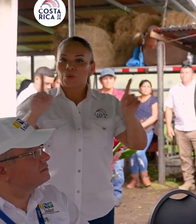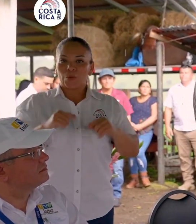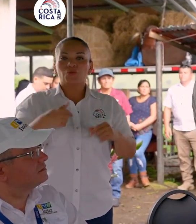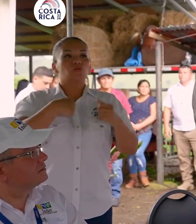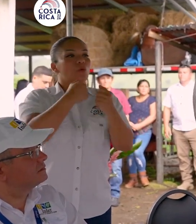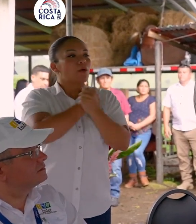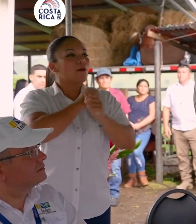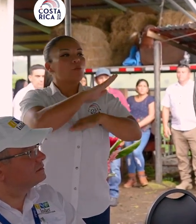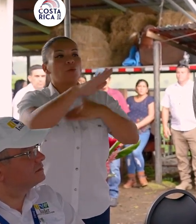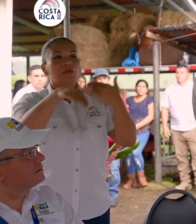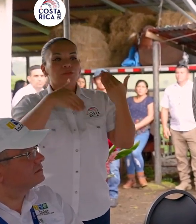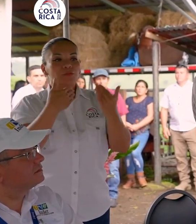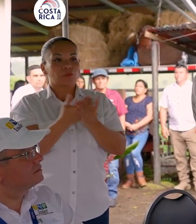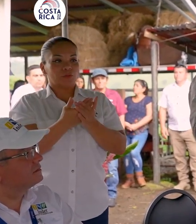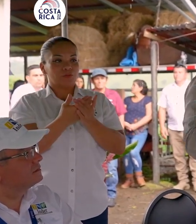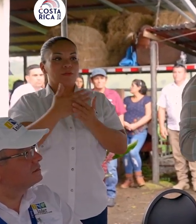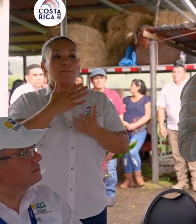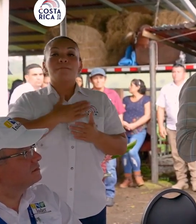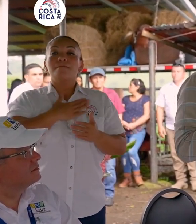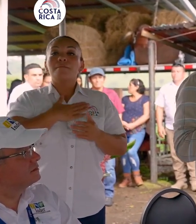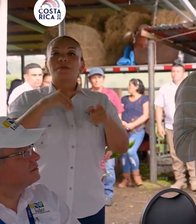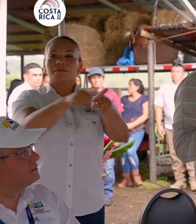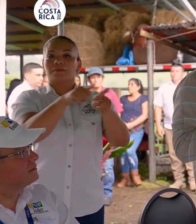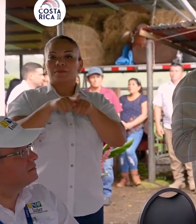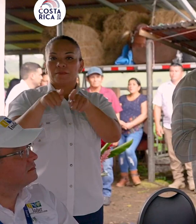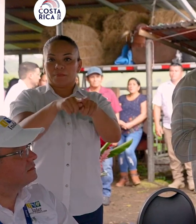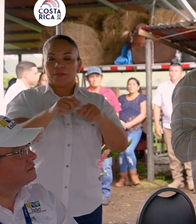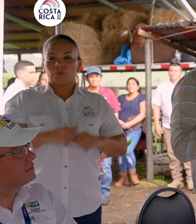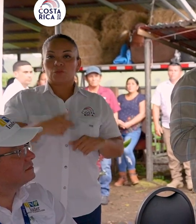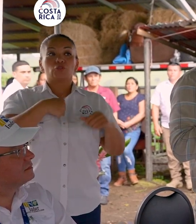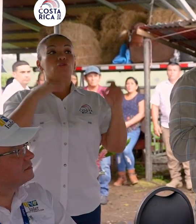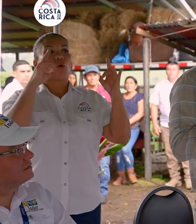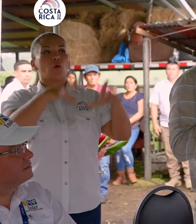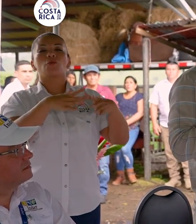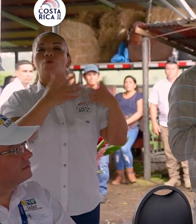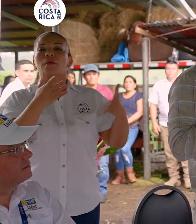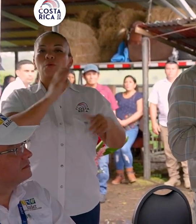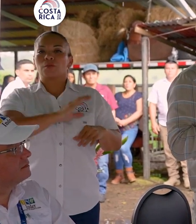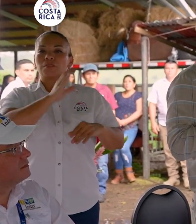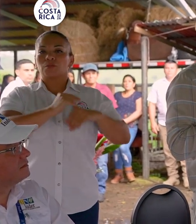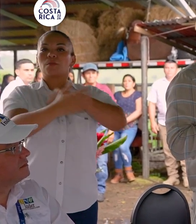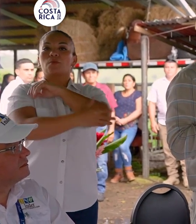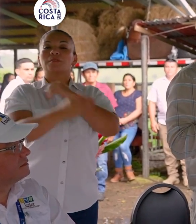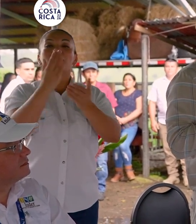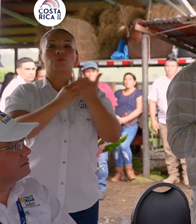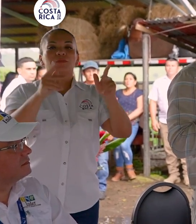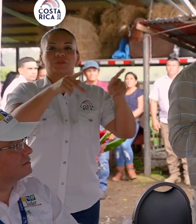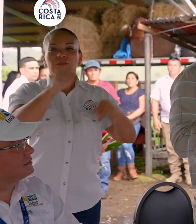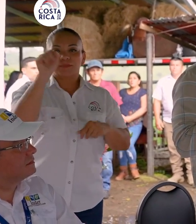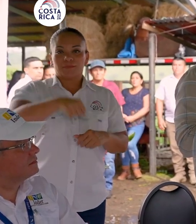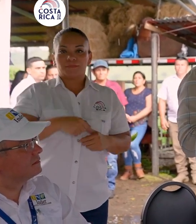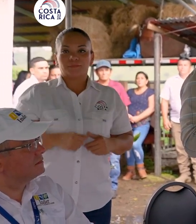amo a todos mis prójimos, odio la condición de pobreza de algunos.